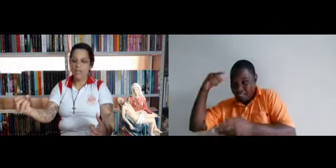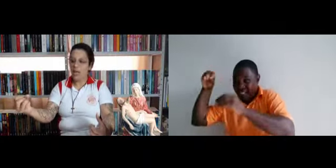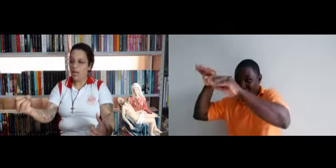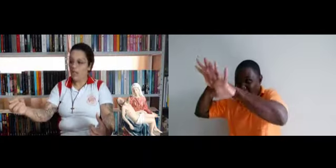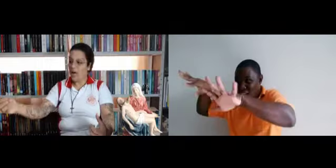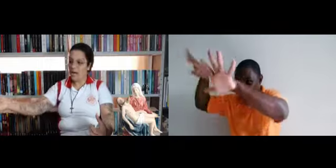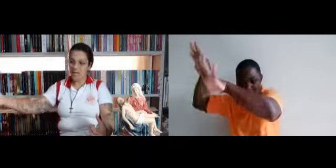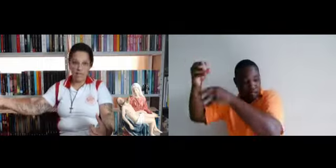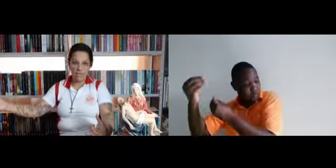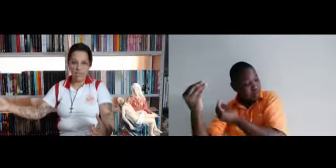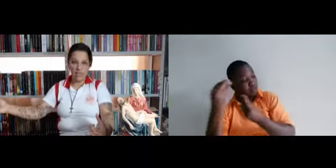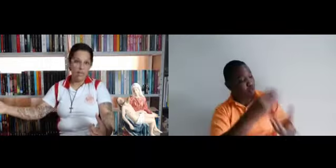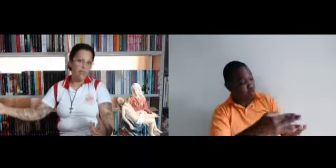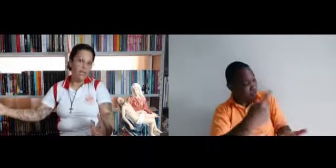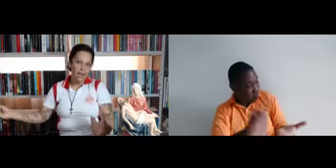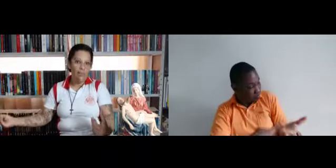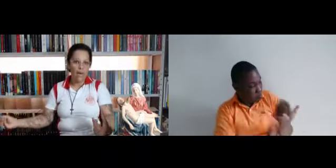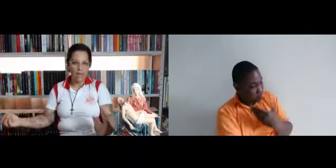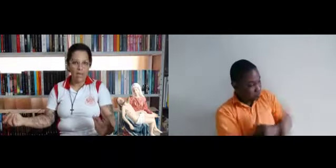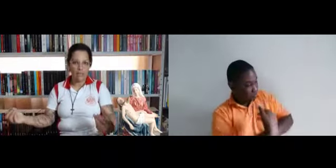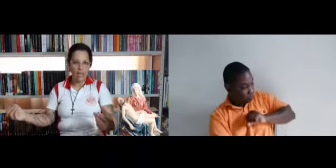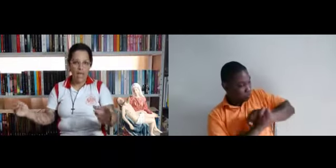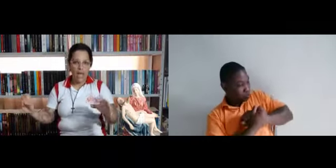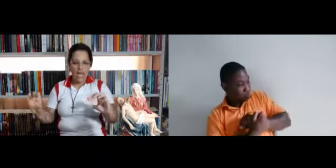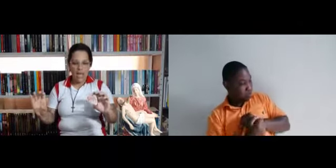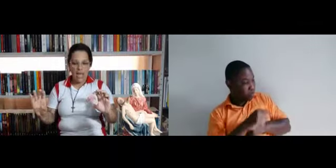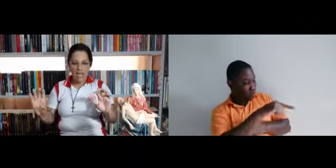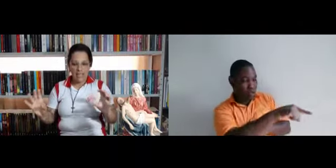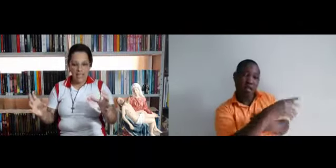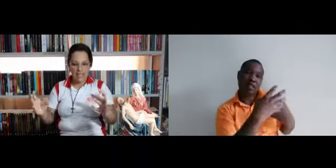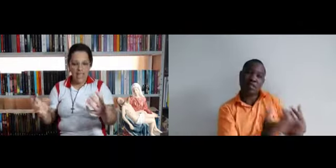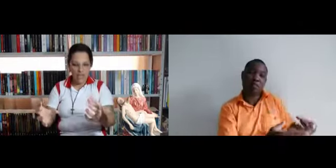germânica, né, em várias regiões que não na Alemanha.